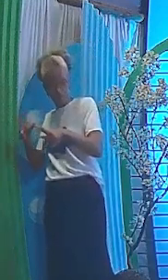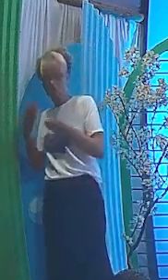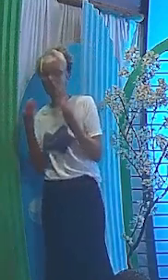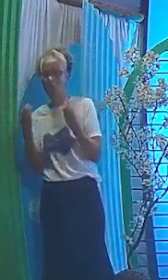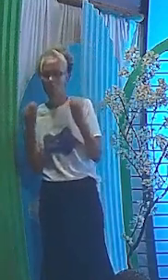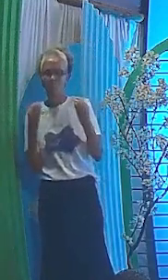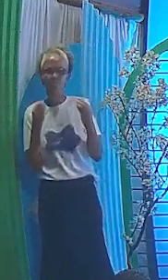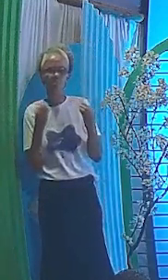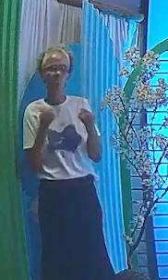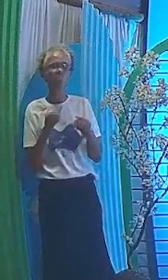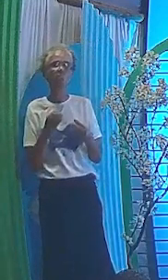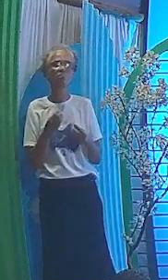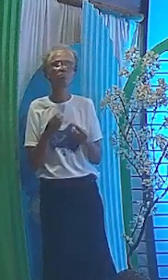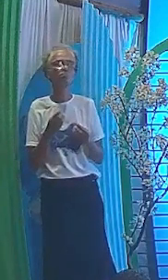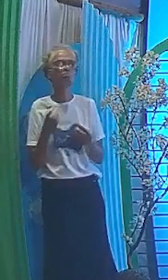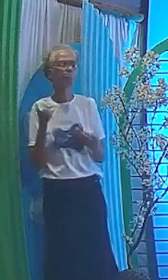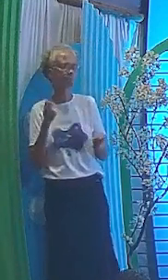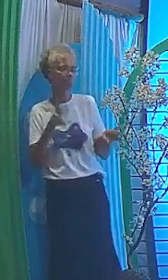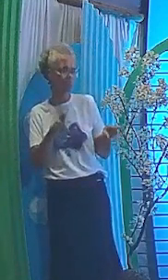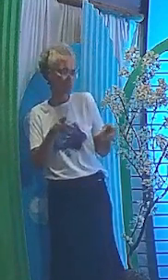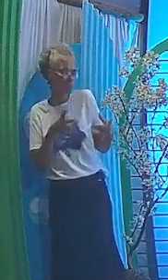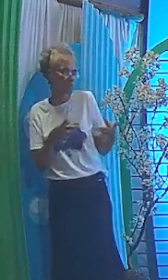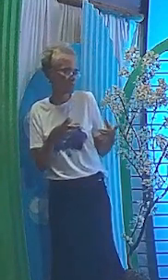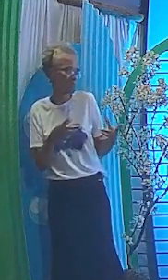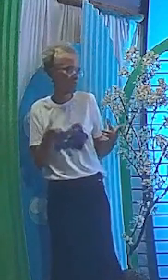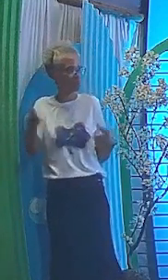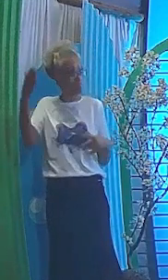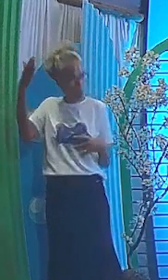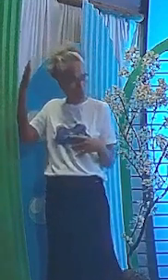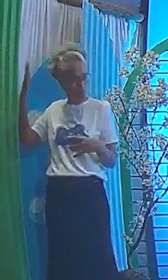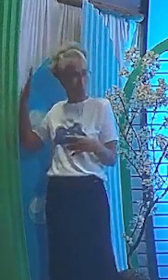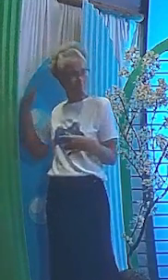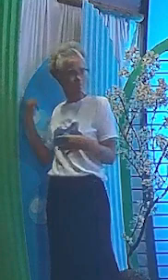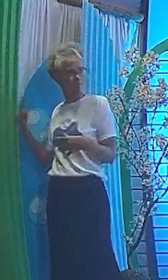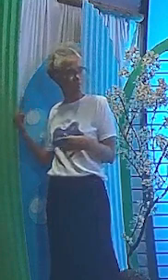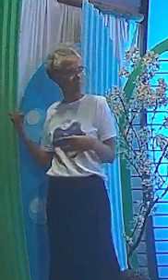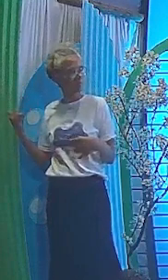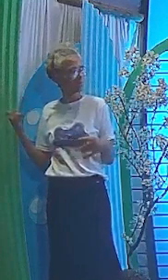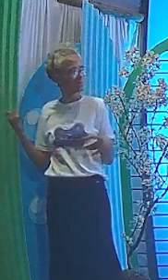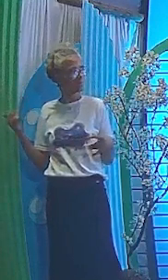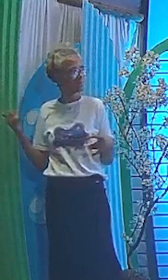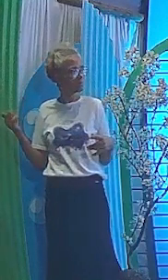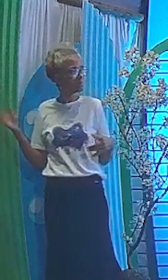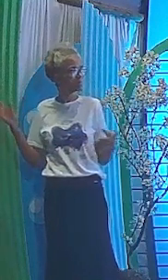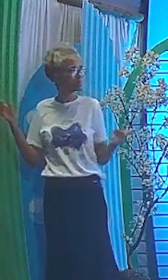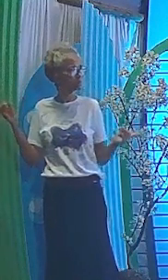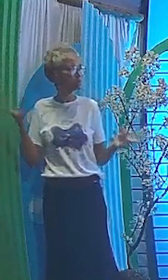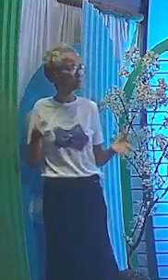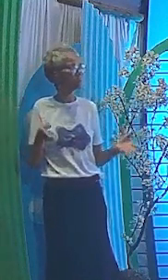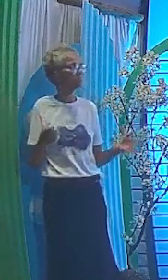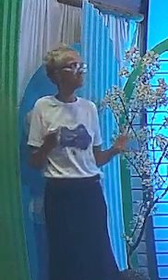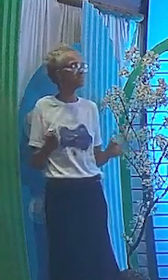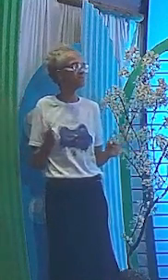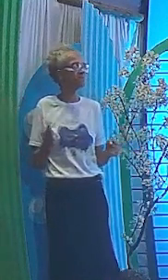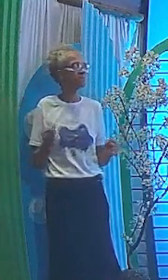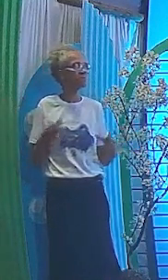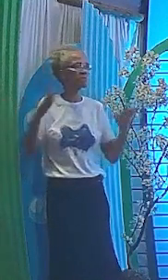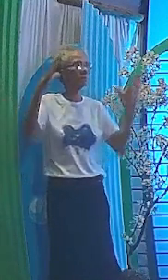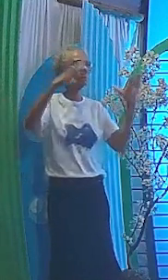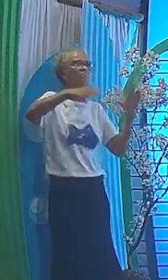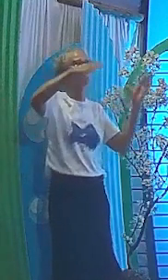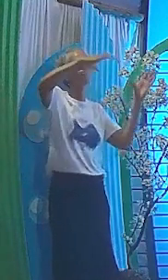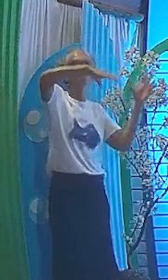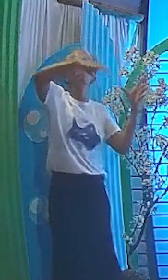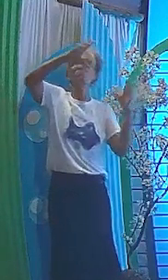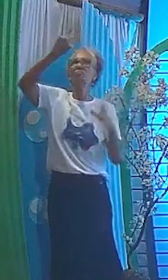como tudo pode ser diferente do que foi anteriormente. E é ancorado nesse conceito que existe o espaço multiverso,